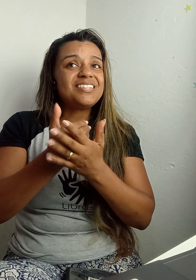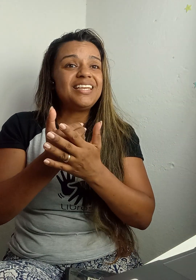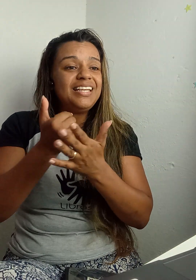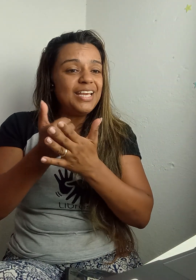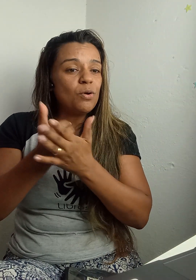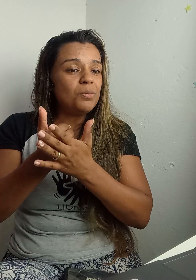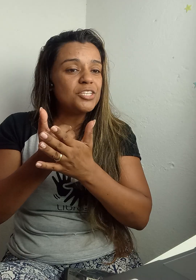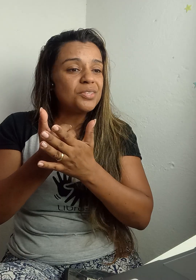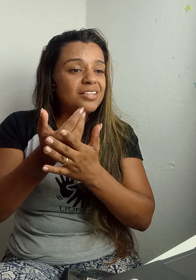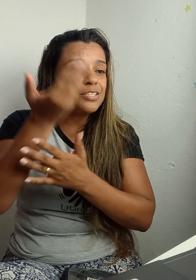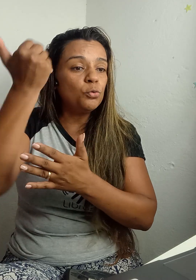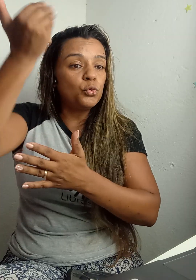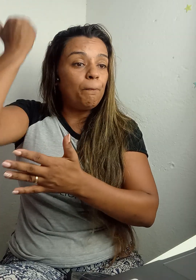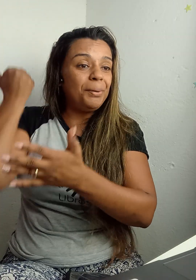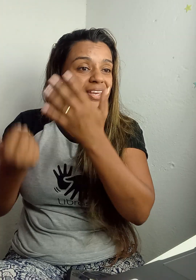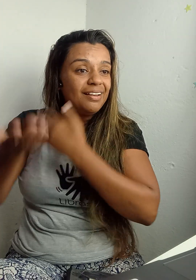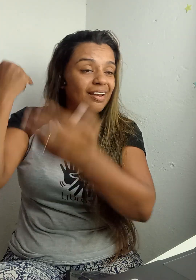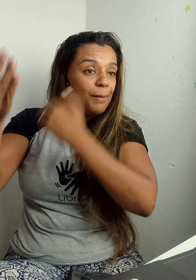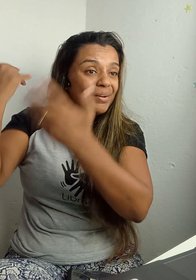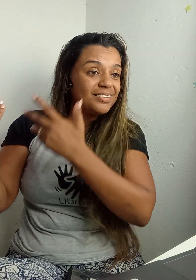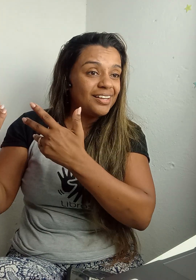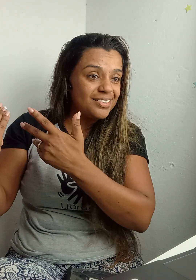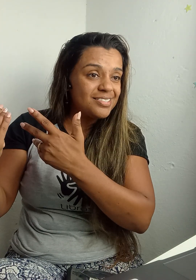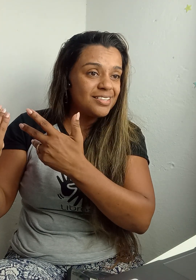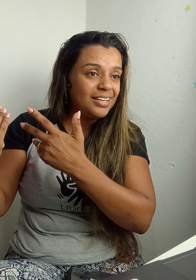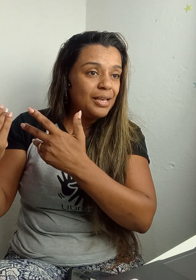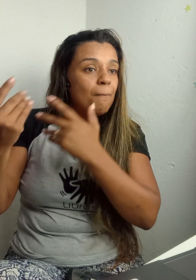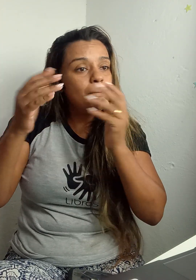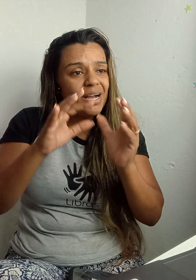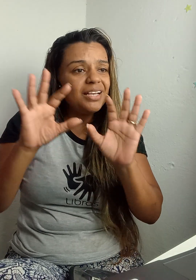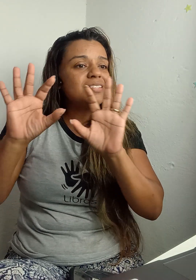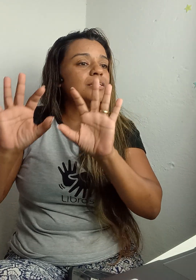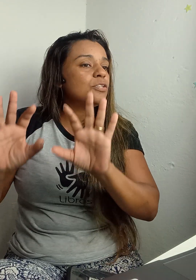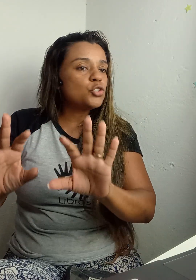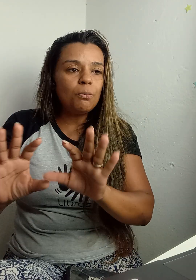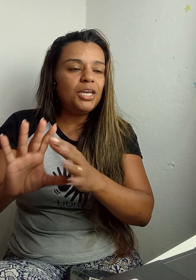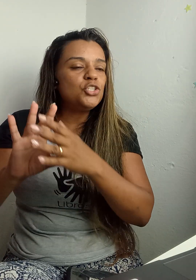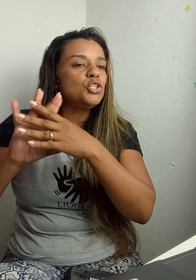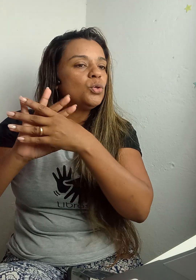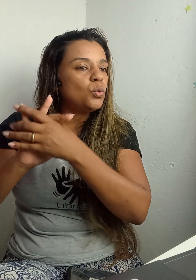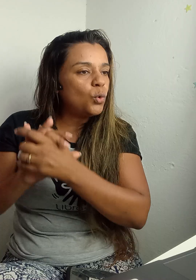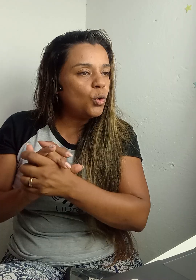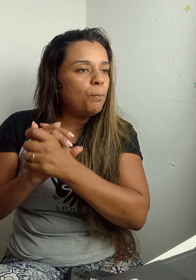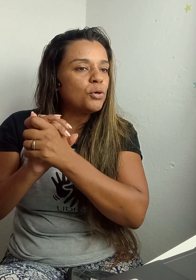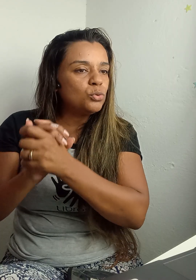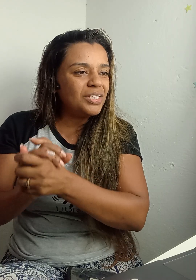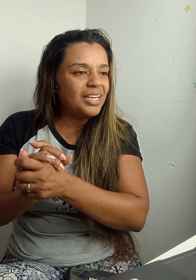ser língua mesmo, teria que ser o tupi, lá para trás. Mas somente o